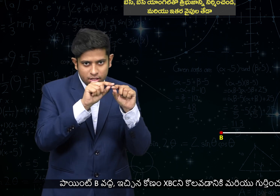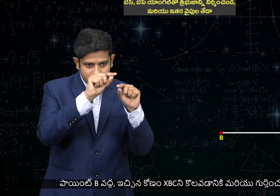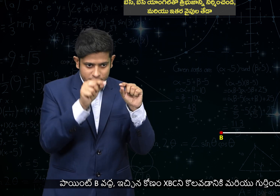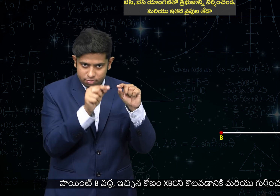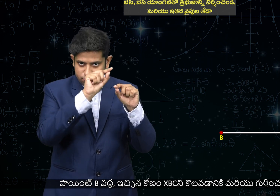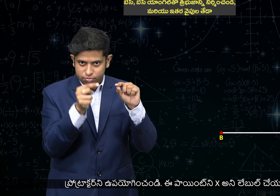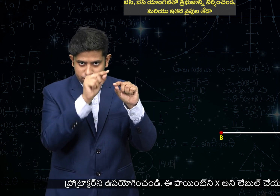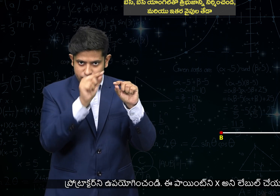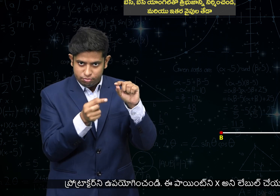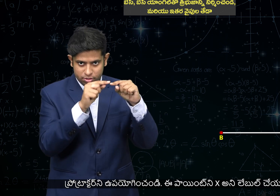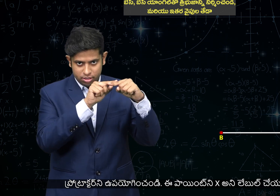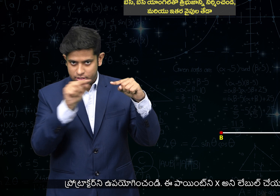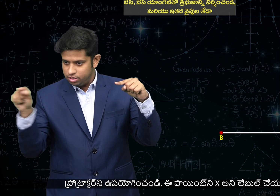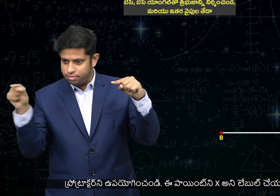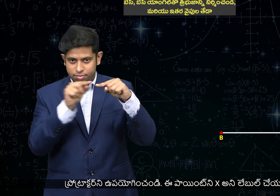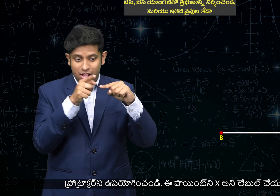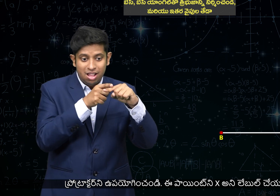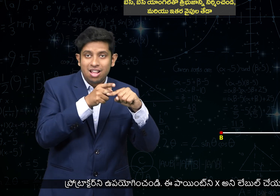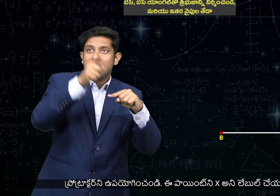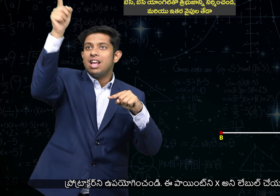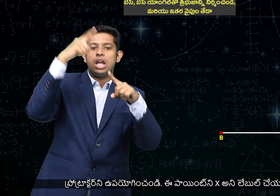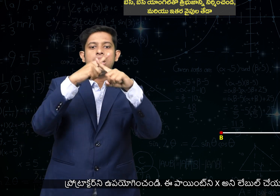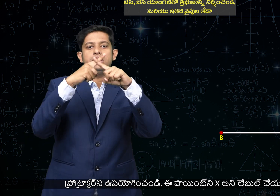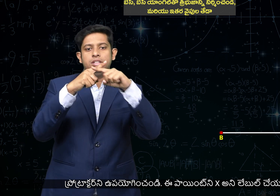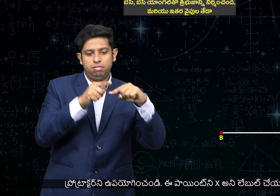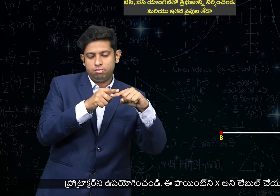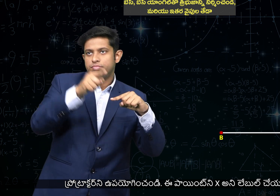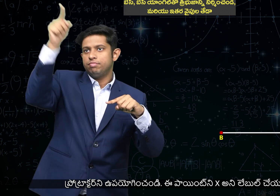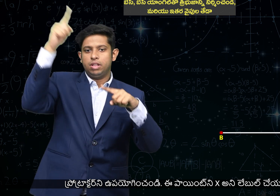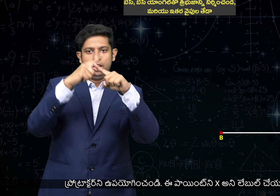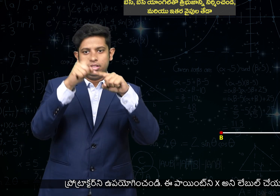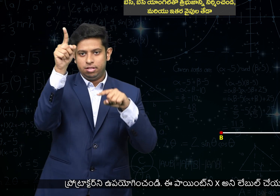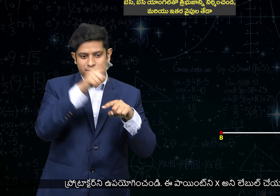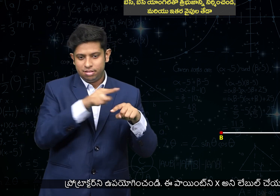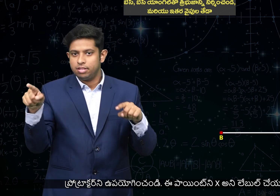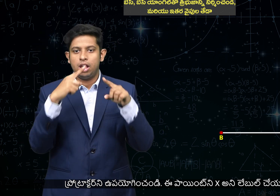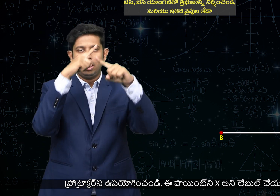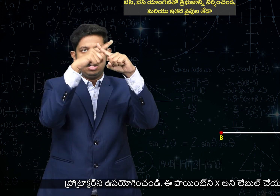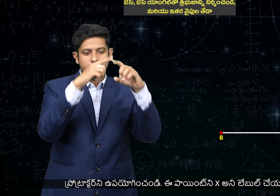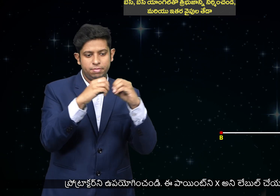గుర్తించడానికి ప్రొట్రాక్టర్ని ఉపయోగించండి. ఈ పాయింట్ని ఎక్స్ అని లేబుల్ చేయండి.